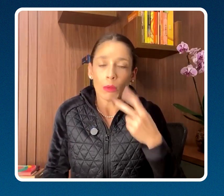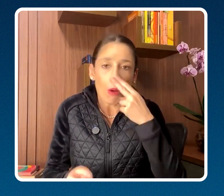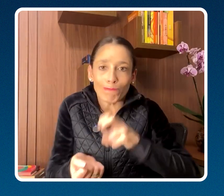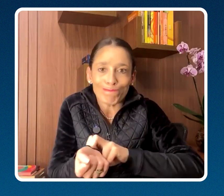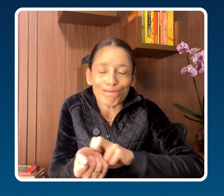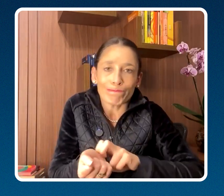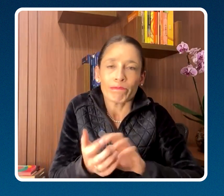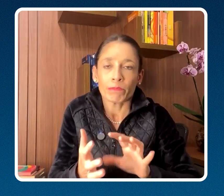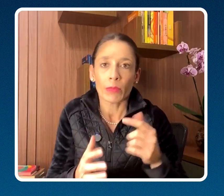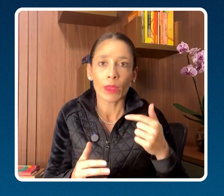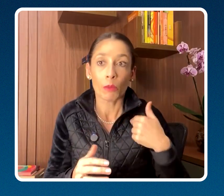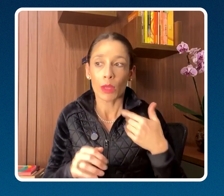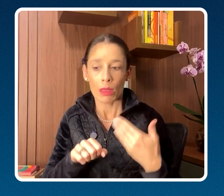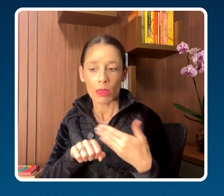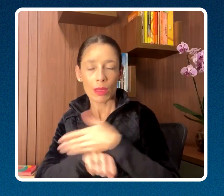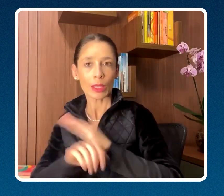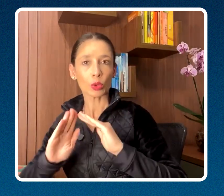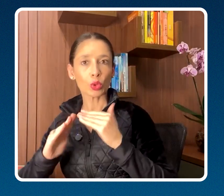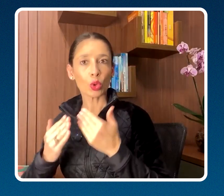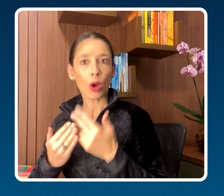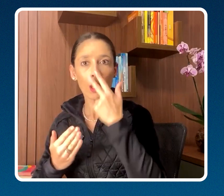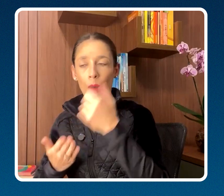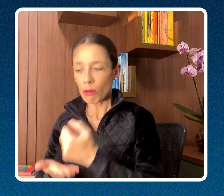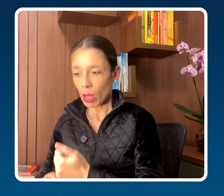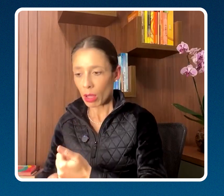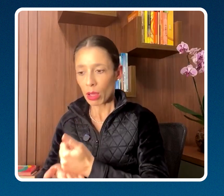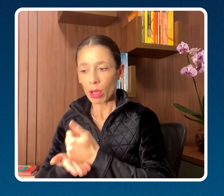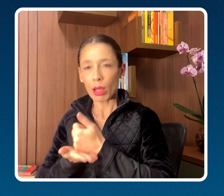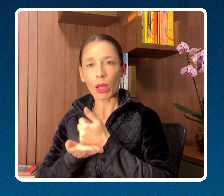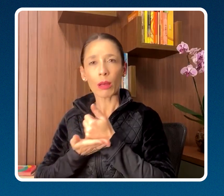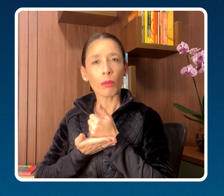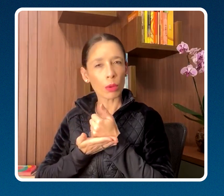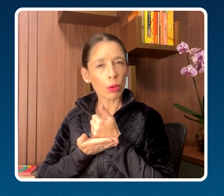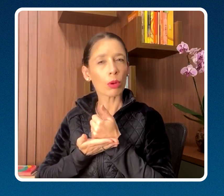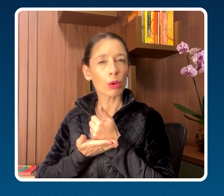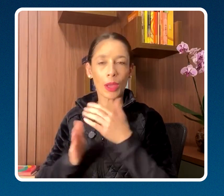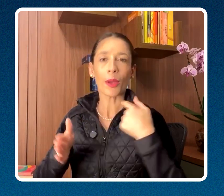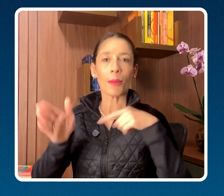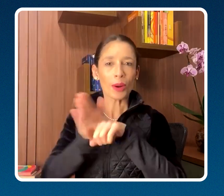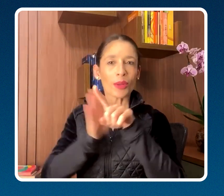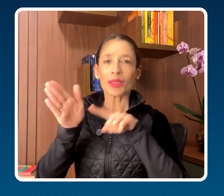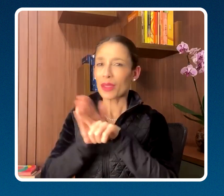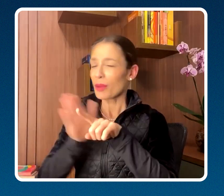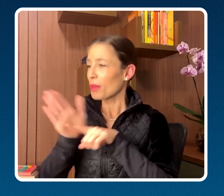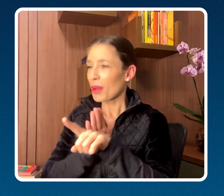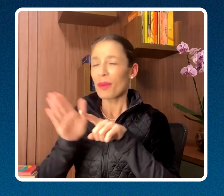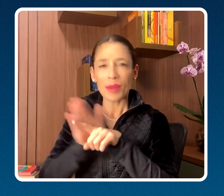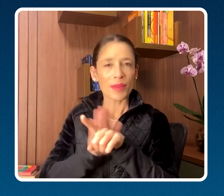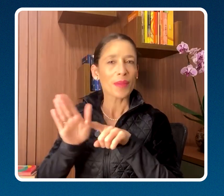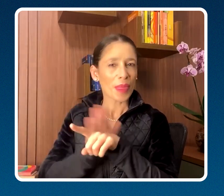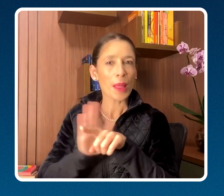na escola, que eu tive esse suporte, vira e mexe eu estava perguntando, aliás, quase todo dia eu